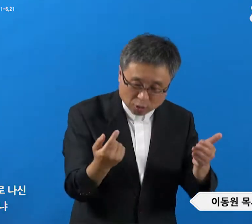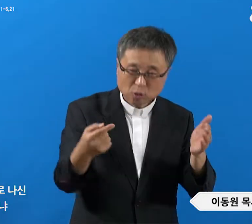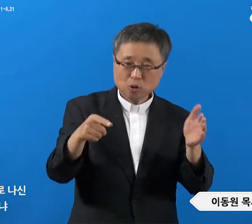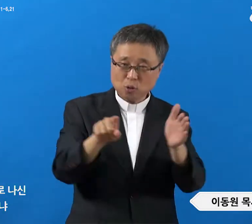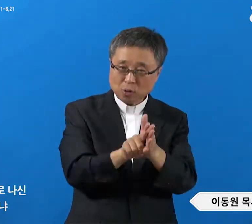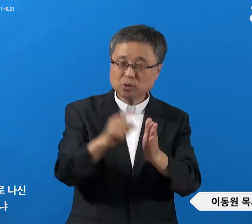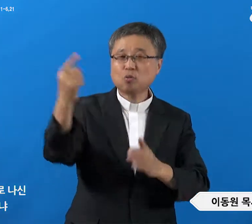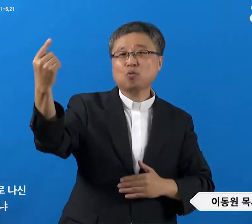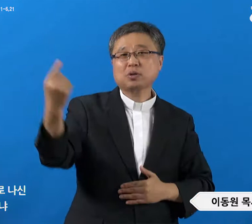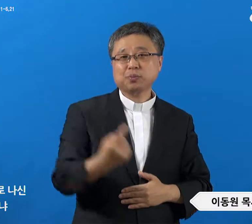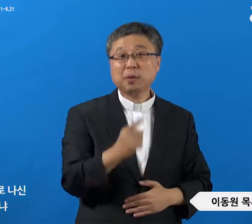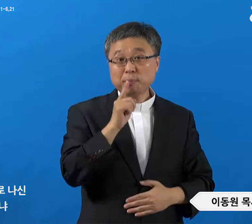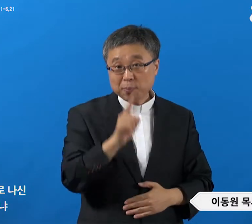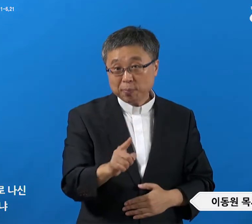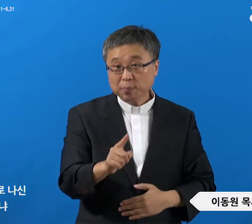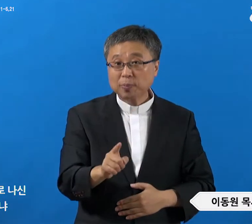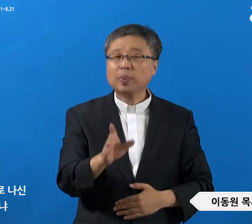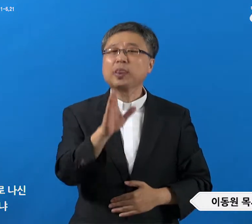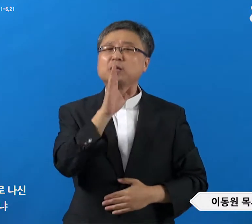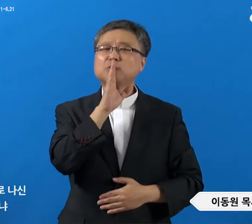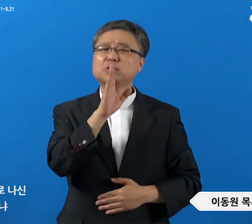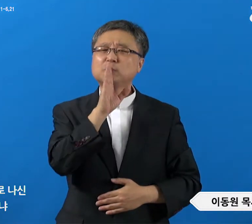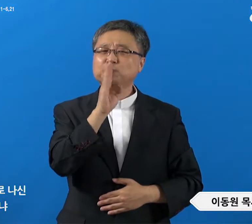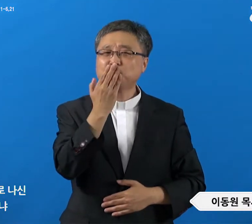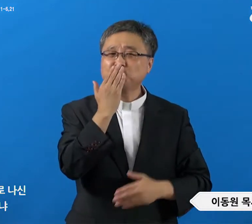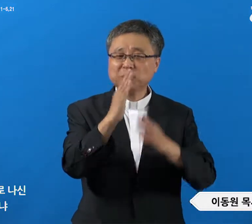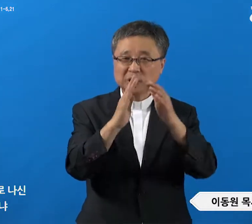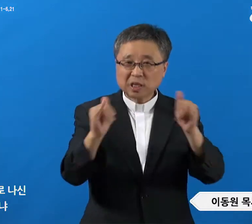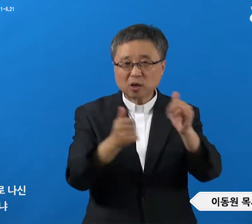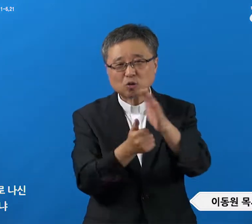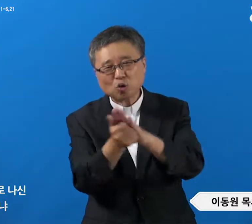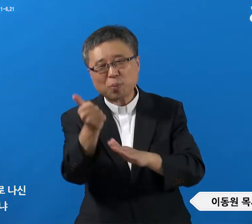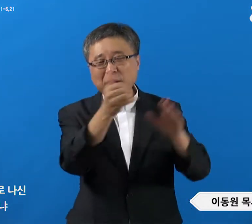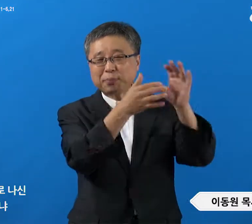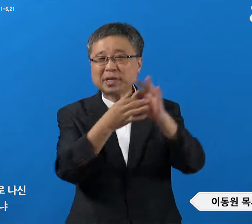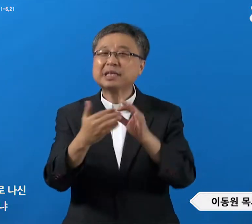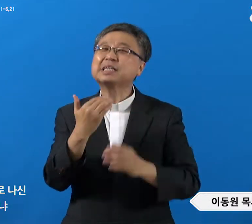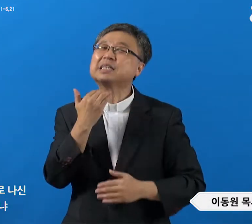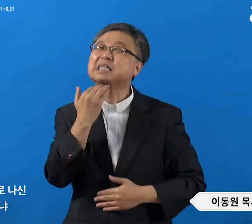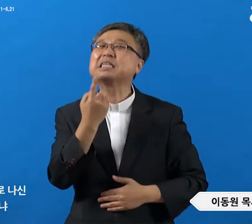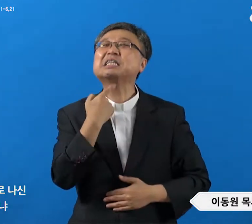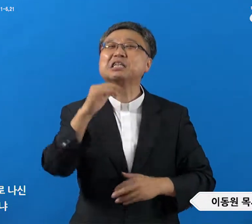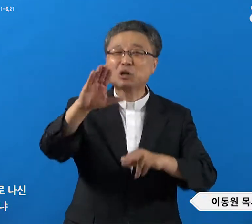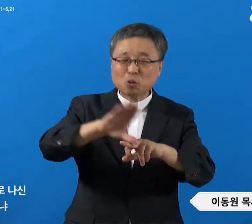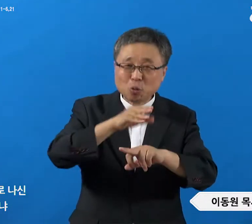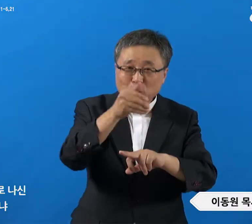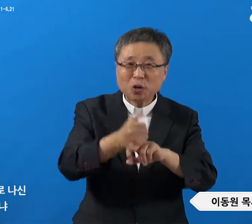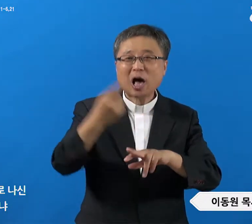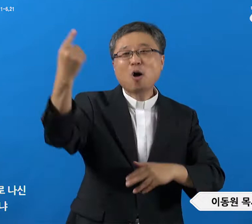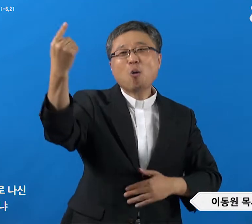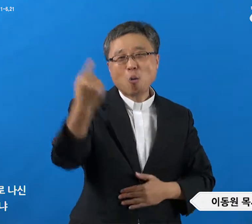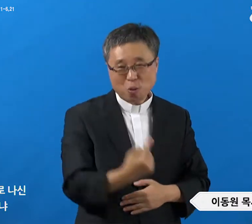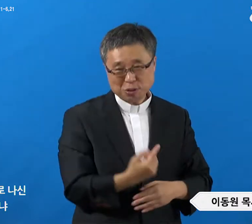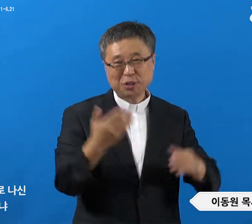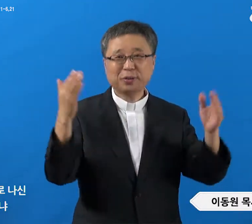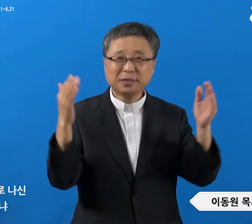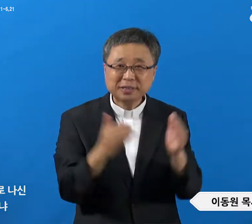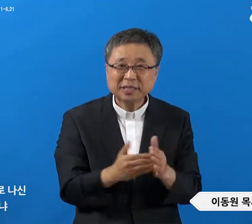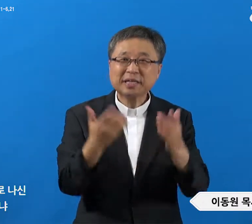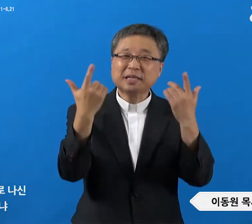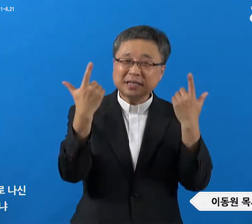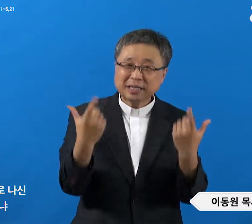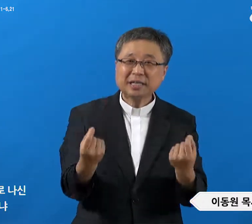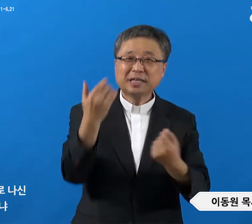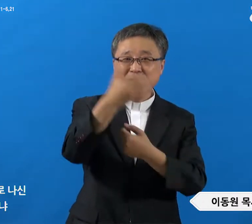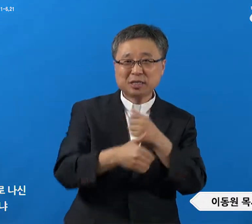말합니다. 그가 진정 유대인이 소망하며 기다리던 왕, 그 왕이 오셨다고